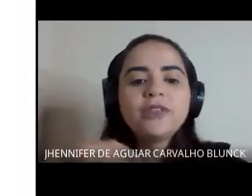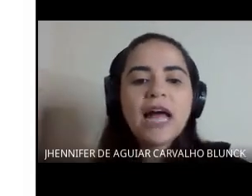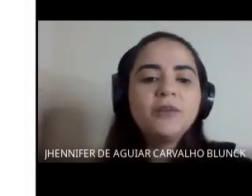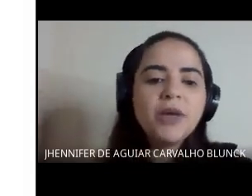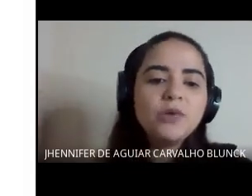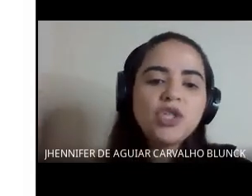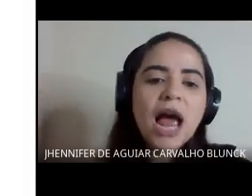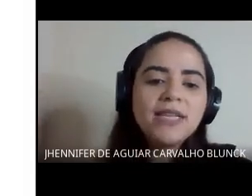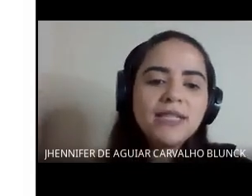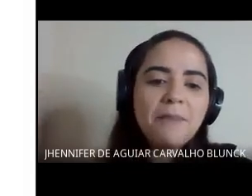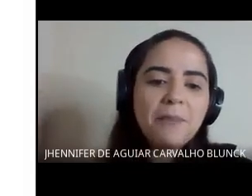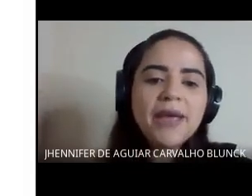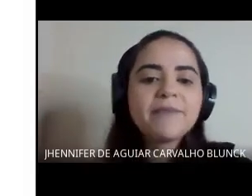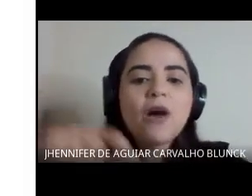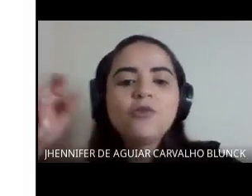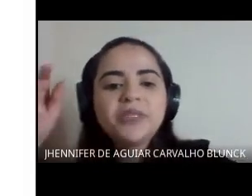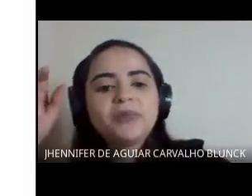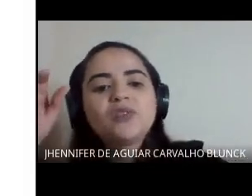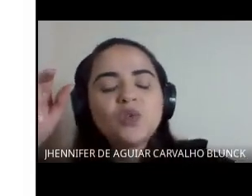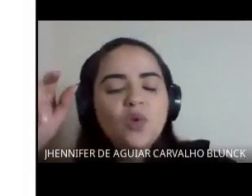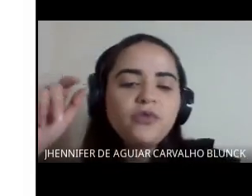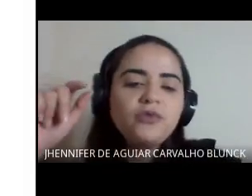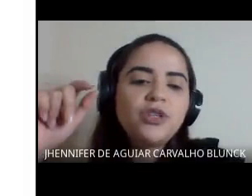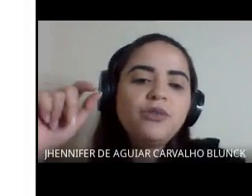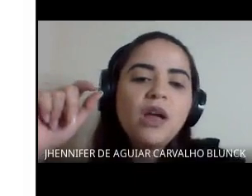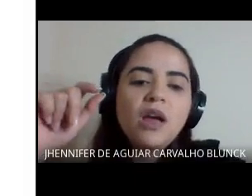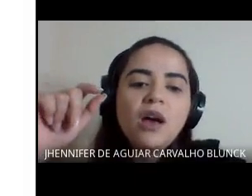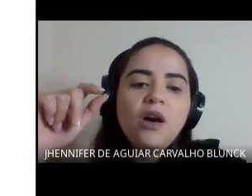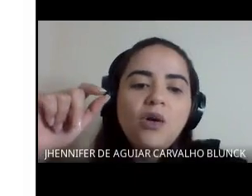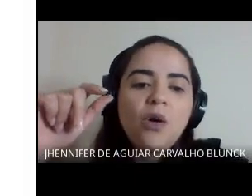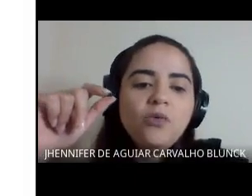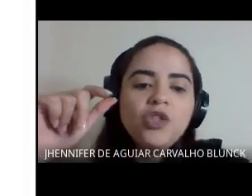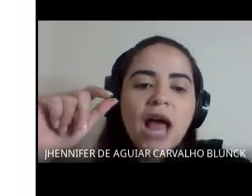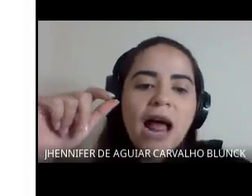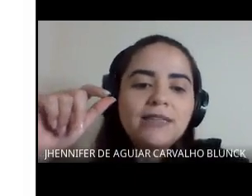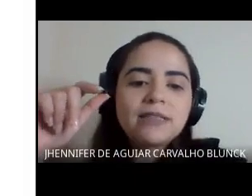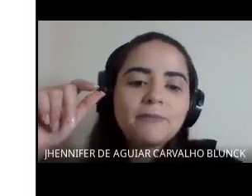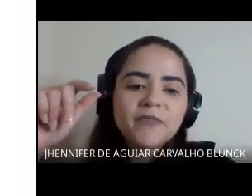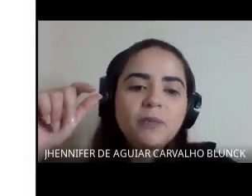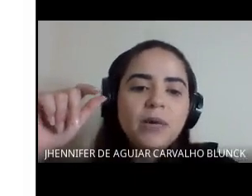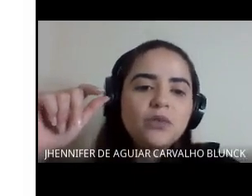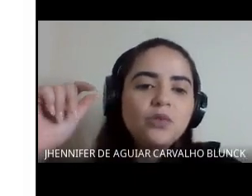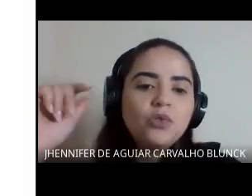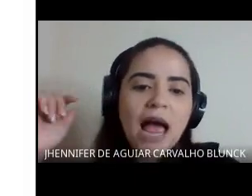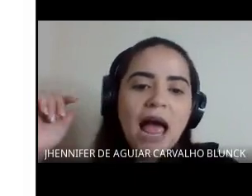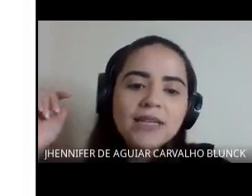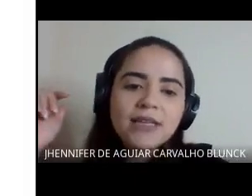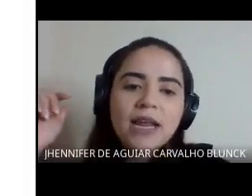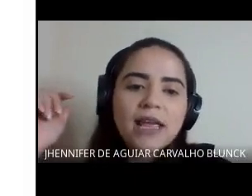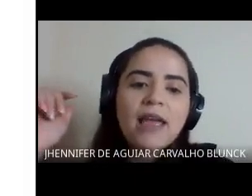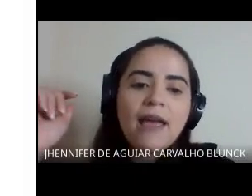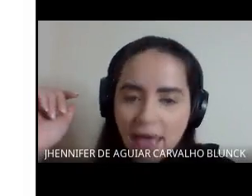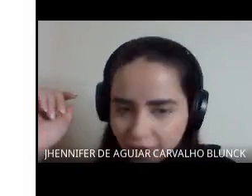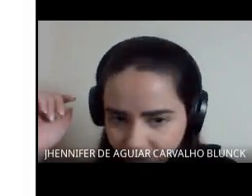foi fundada pelo Charles Lepé. Algumas pessoas confundiram com o Charles, mas o